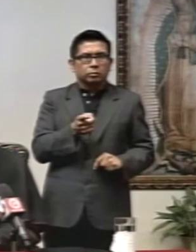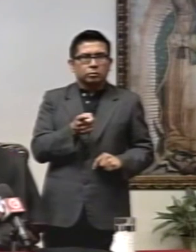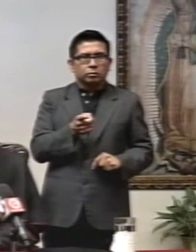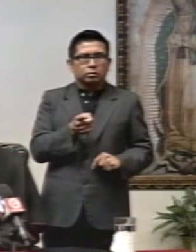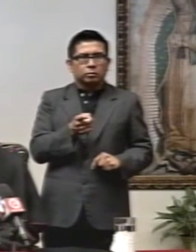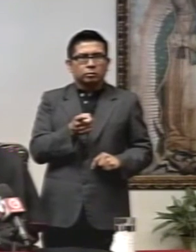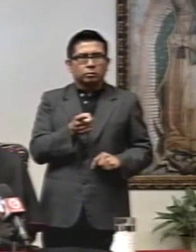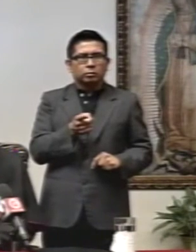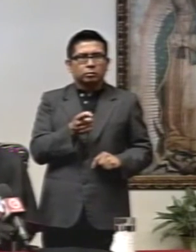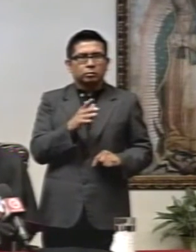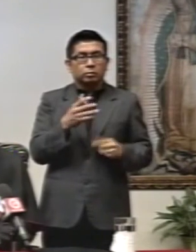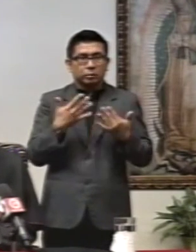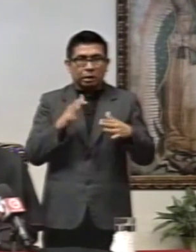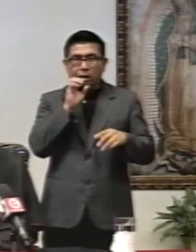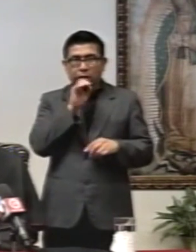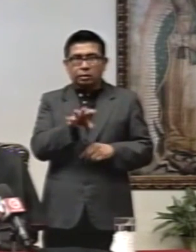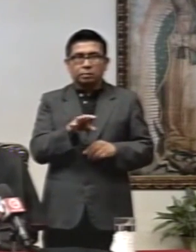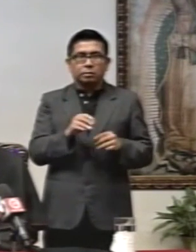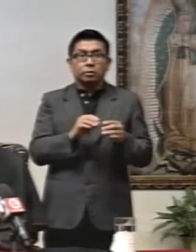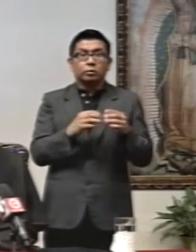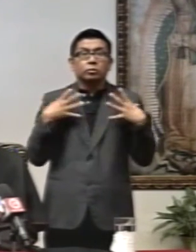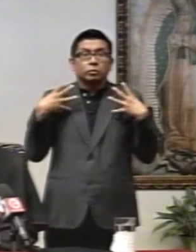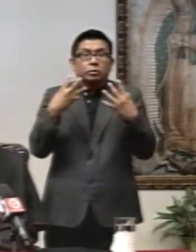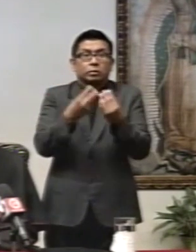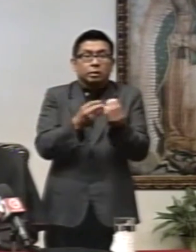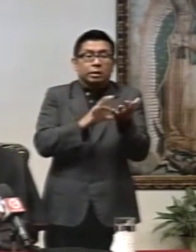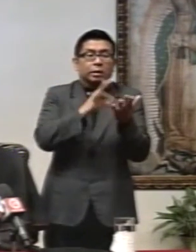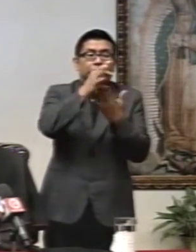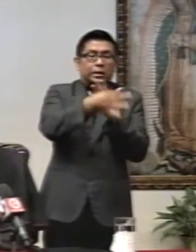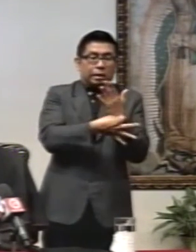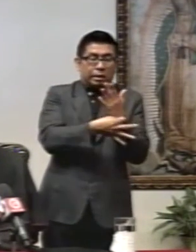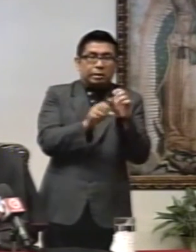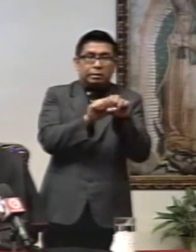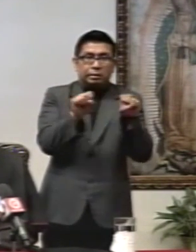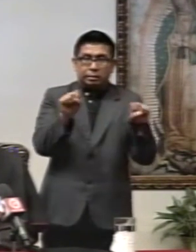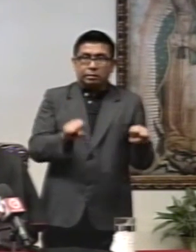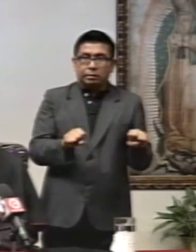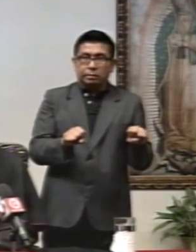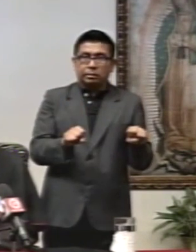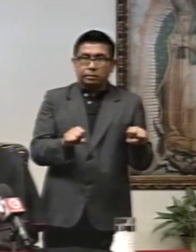tiene que haber, como hemos dicho, planes sociales y todo un sistema